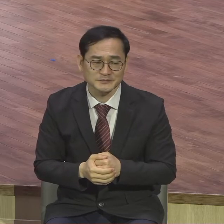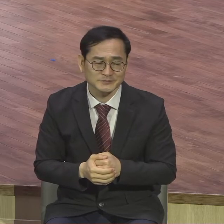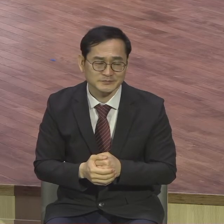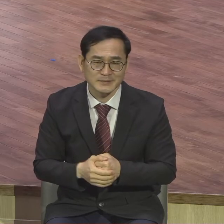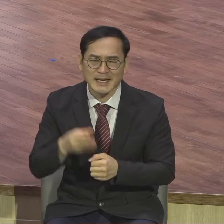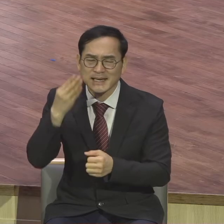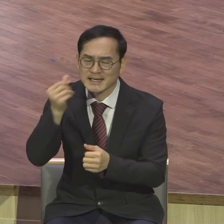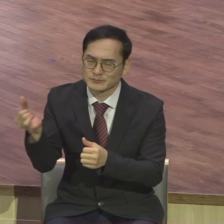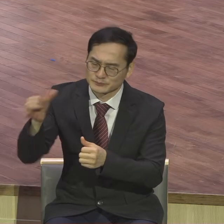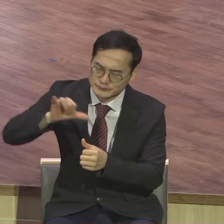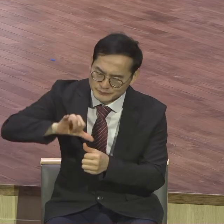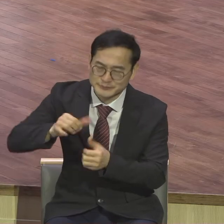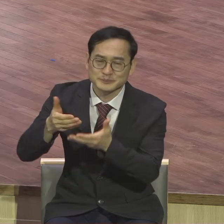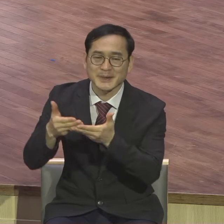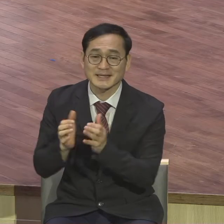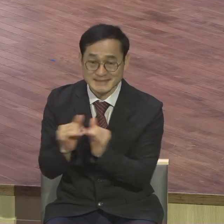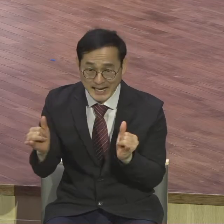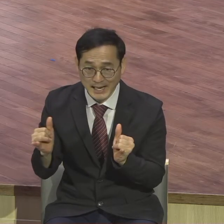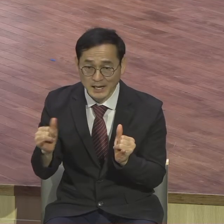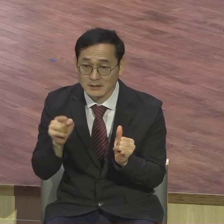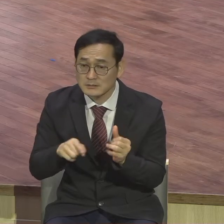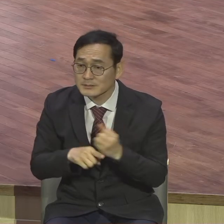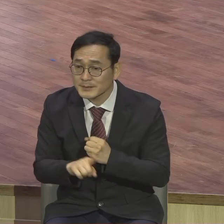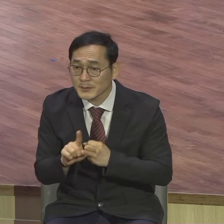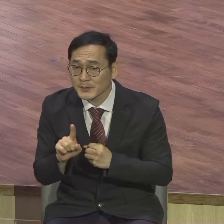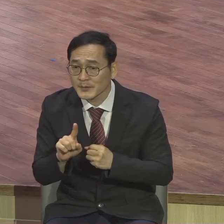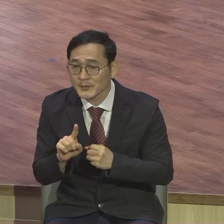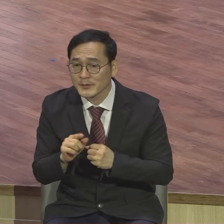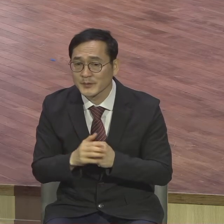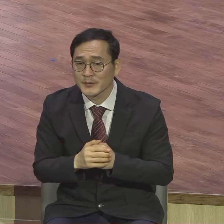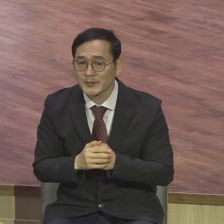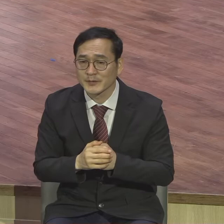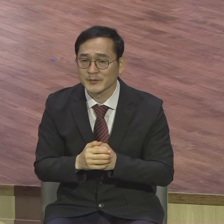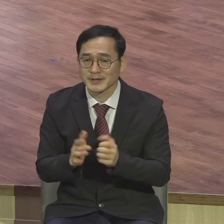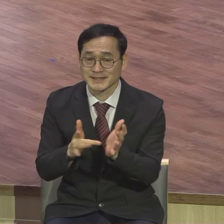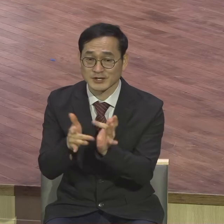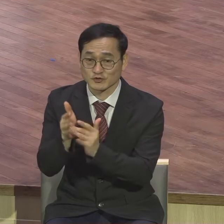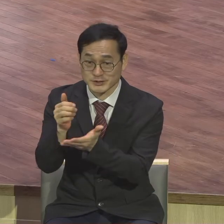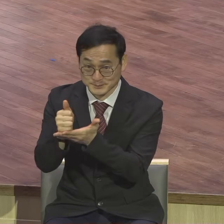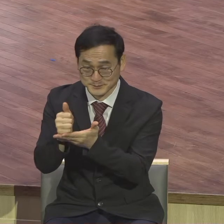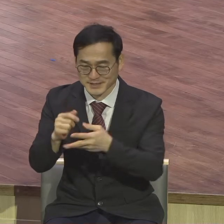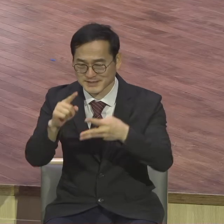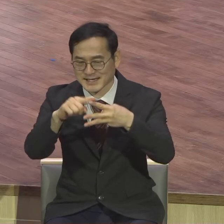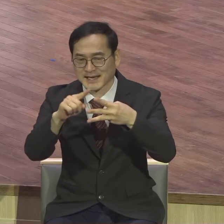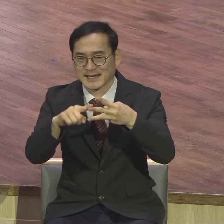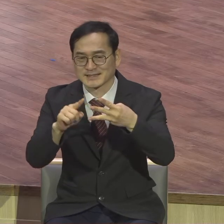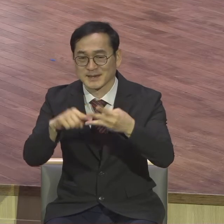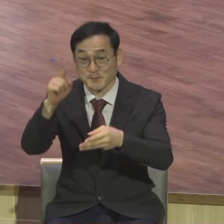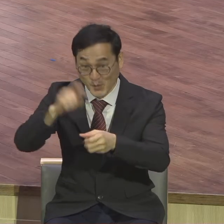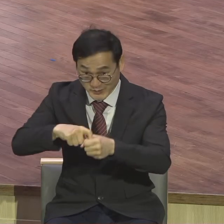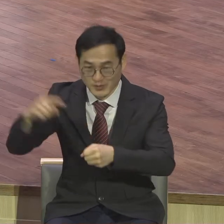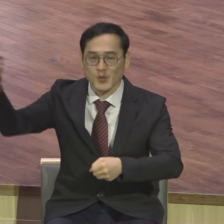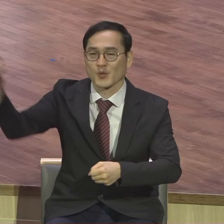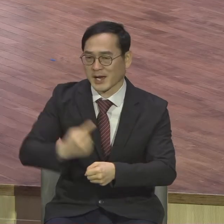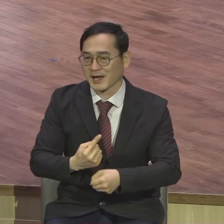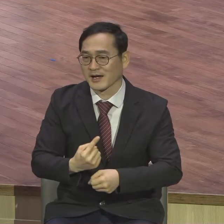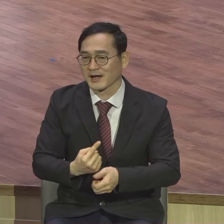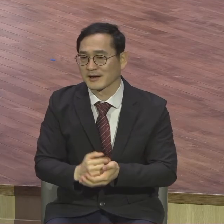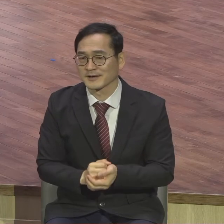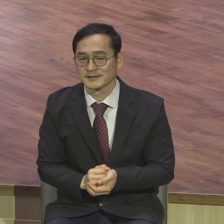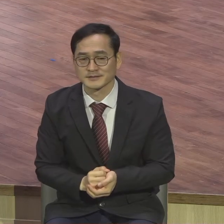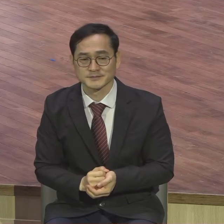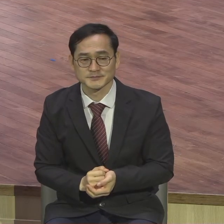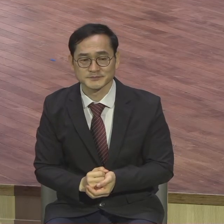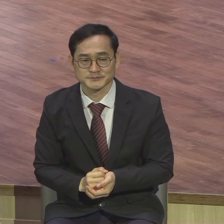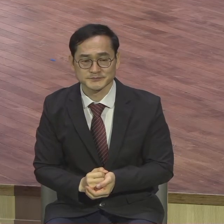신학적으로는 기름 부음 받은 자다. 그게 무슨 말이냐. 예수님이 세 가지 해결하러 이 땅에 오셨다. 세